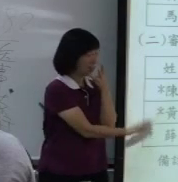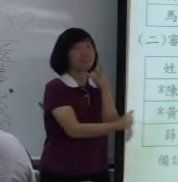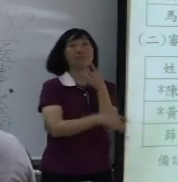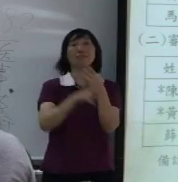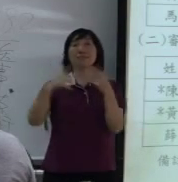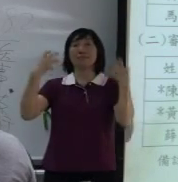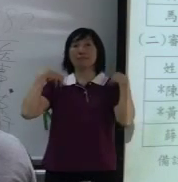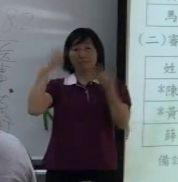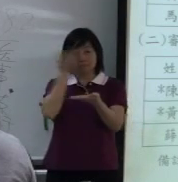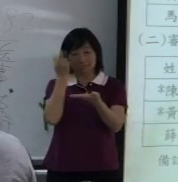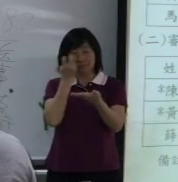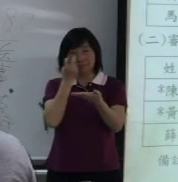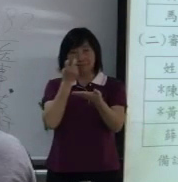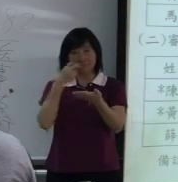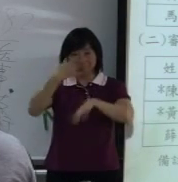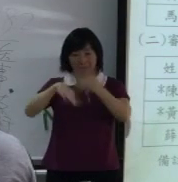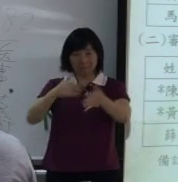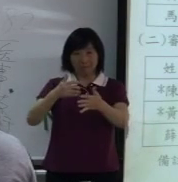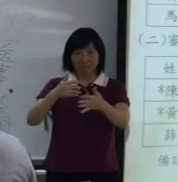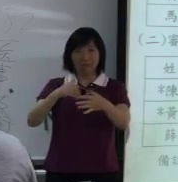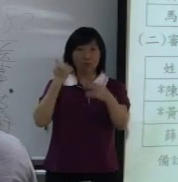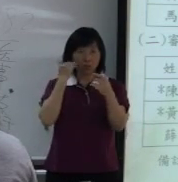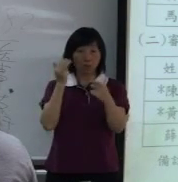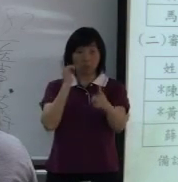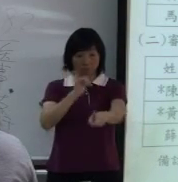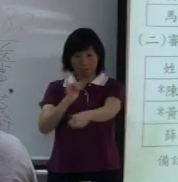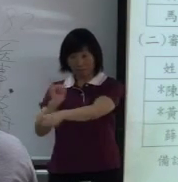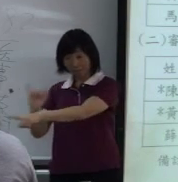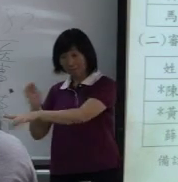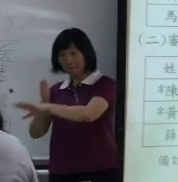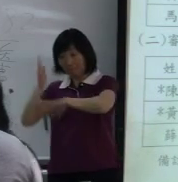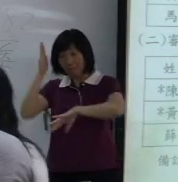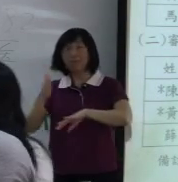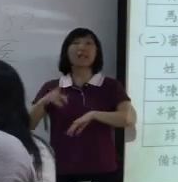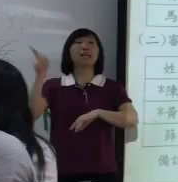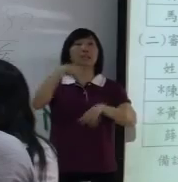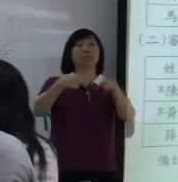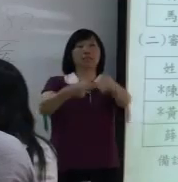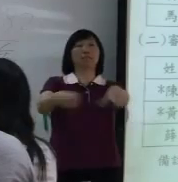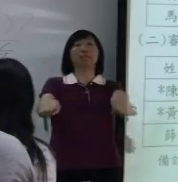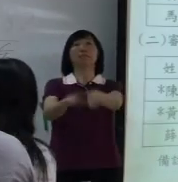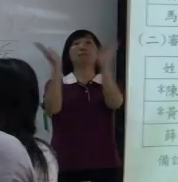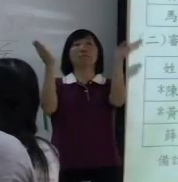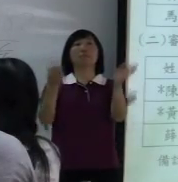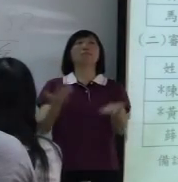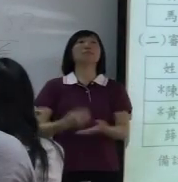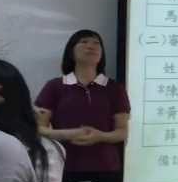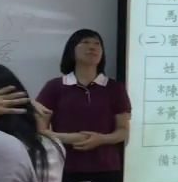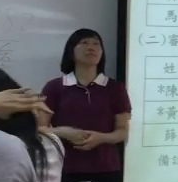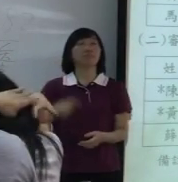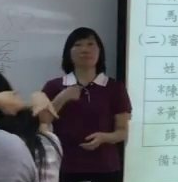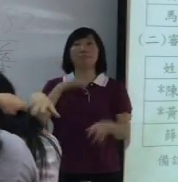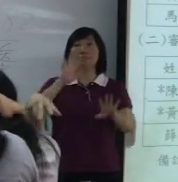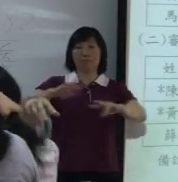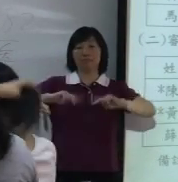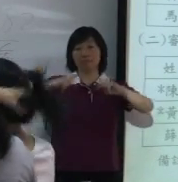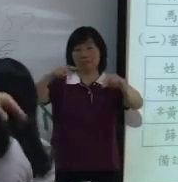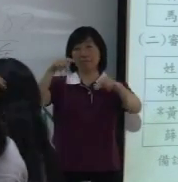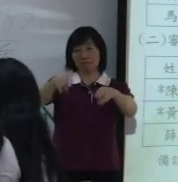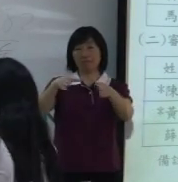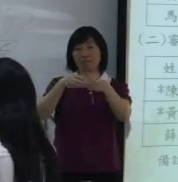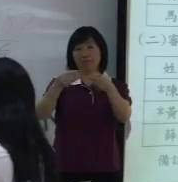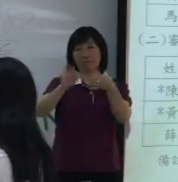查通过，所以我们才敢公开发表我们修订